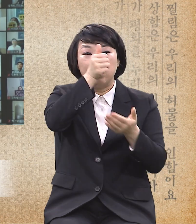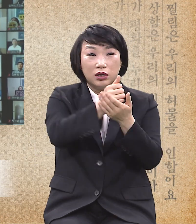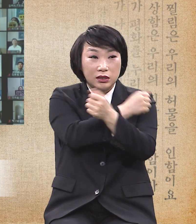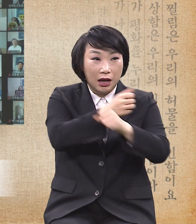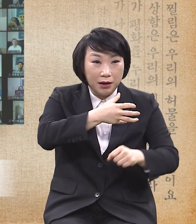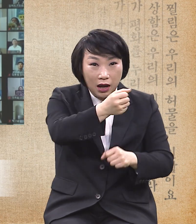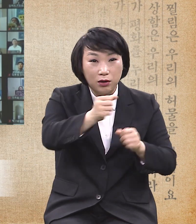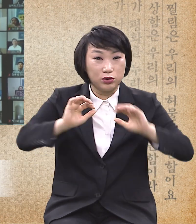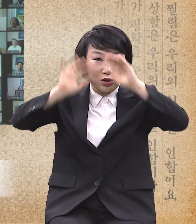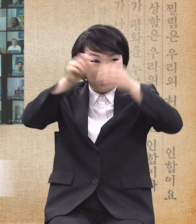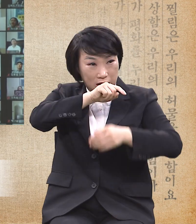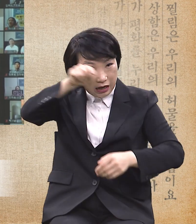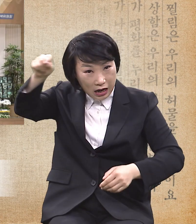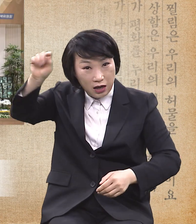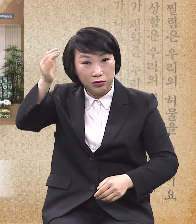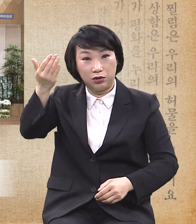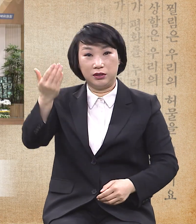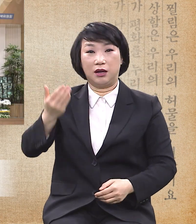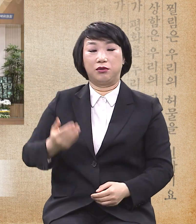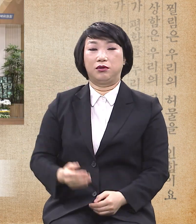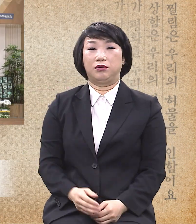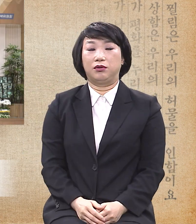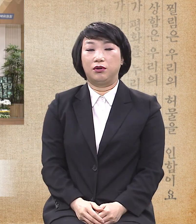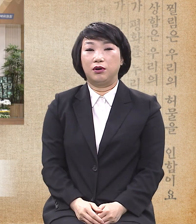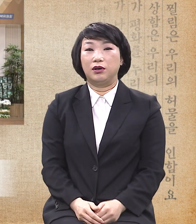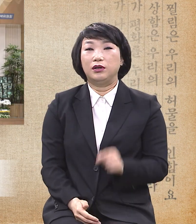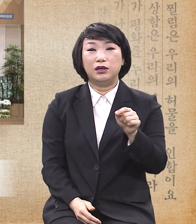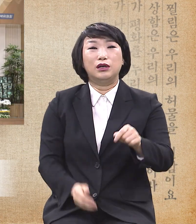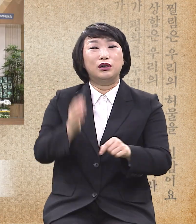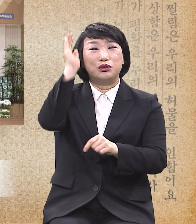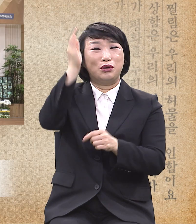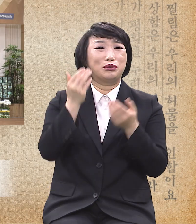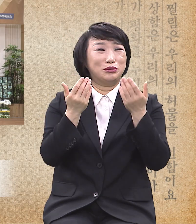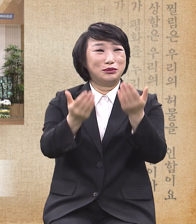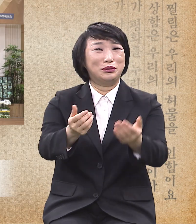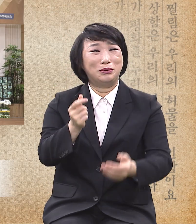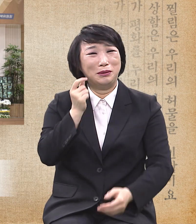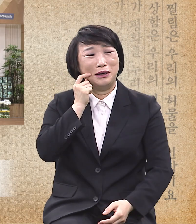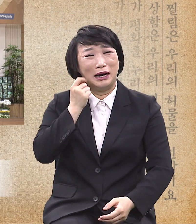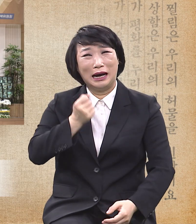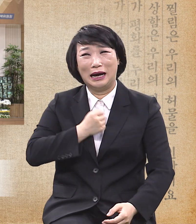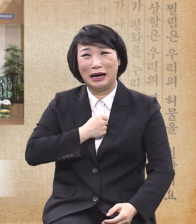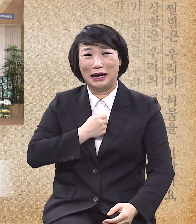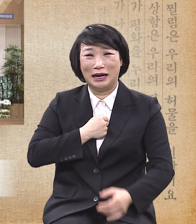받고 천국 가. 이 소리를 못 듣는 거예요.